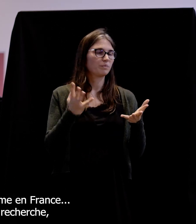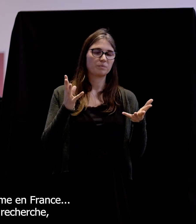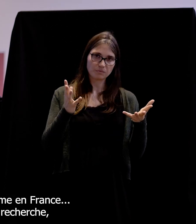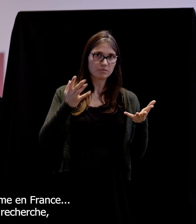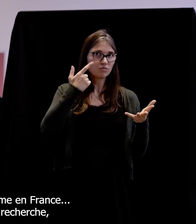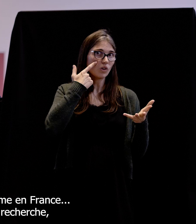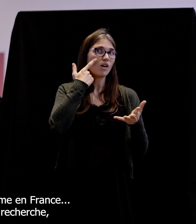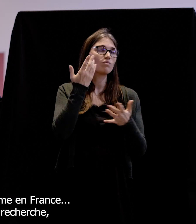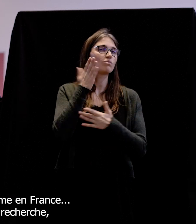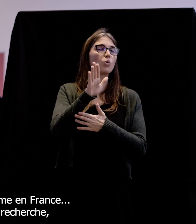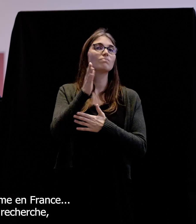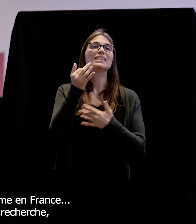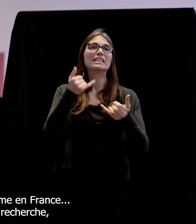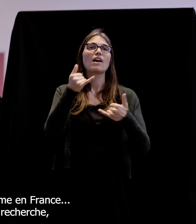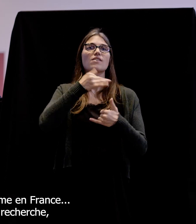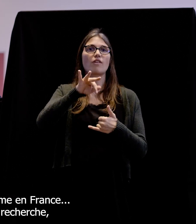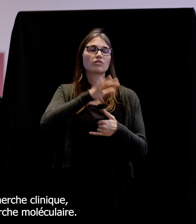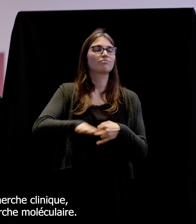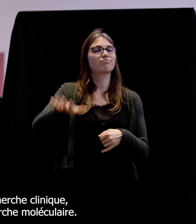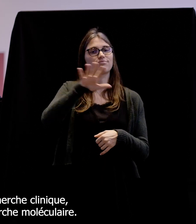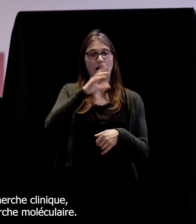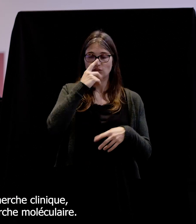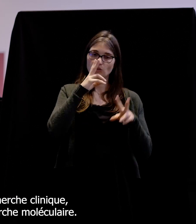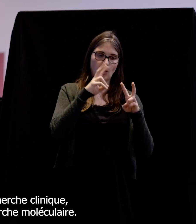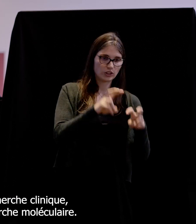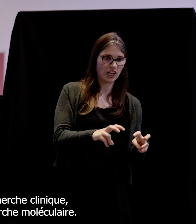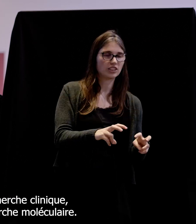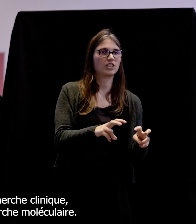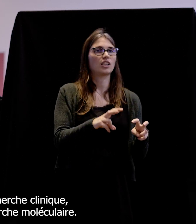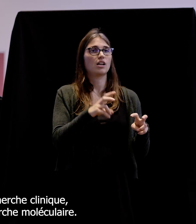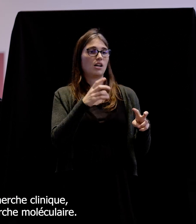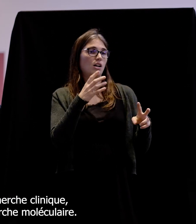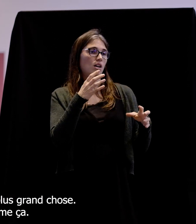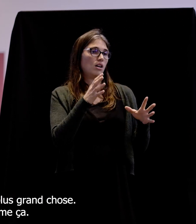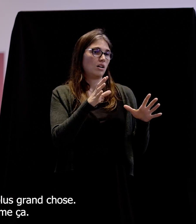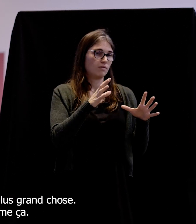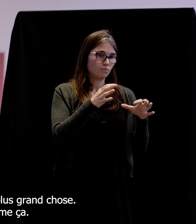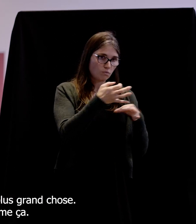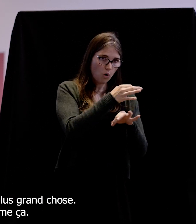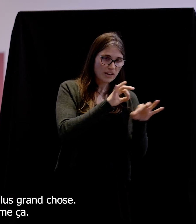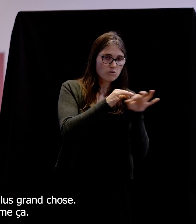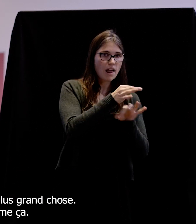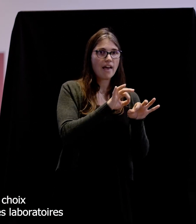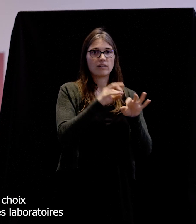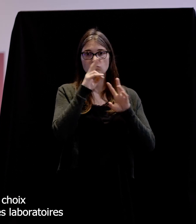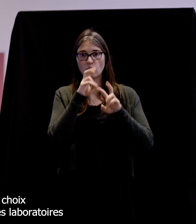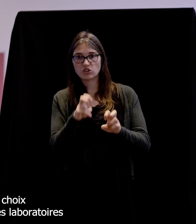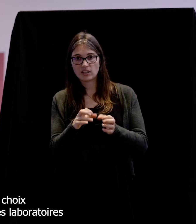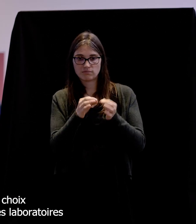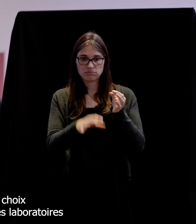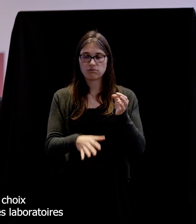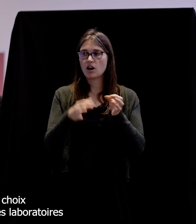qu'il y a quand même, en France, on a fait de la recherche, on a fait de la recherche clinique, on a fait de la recherche moléculaire. Maintenant, il n'y a plus grand-chose, c'est comme ça, c'est des